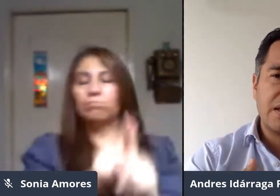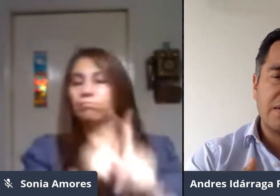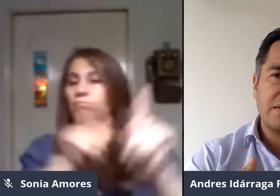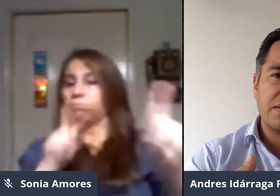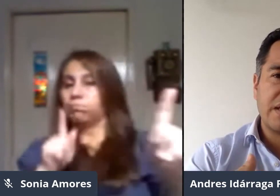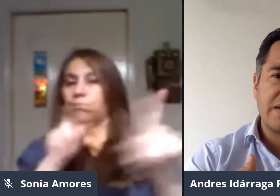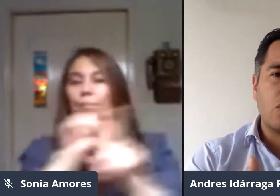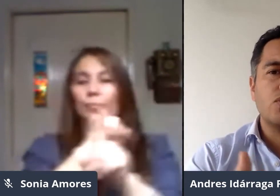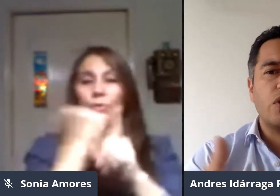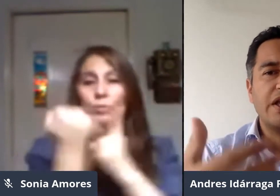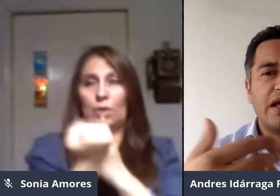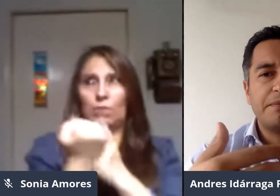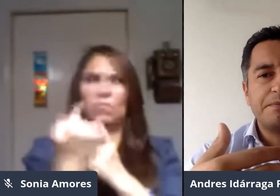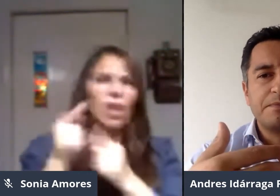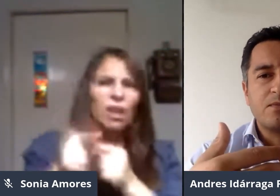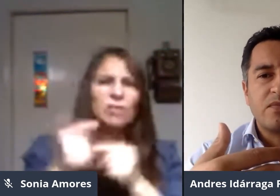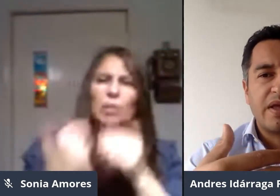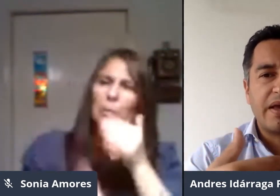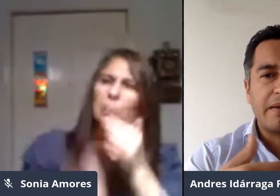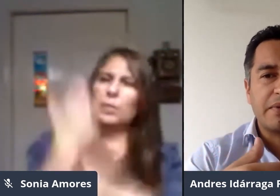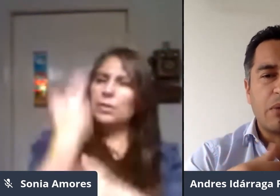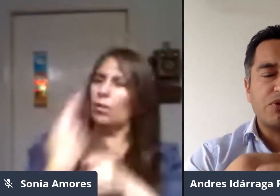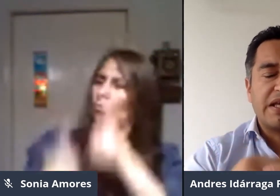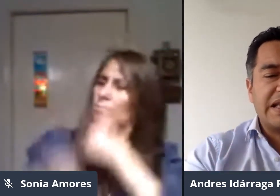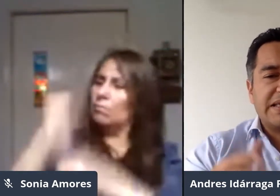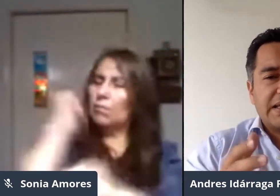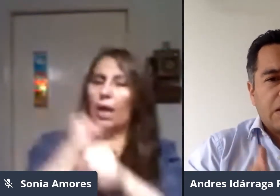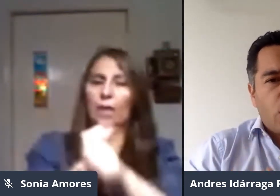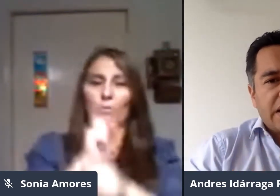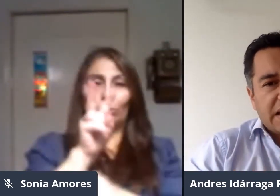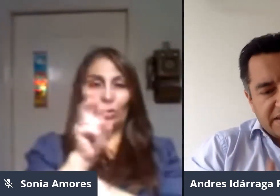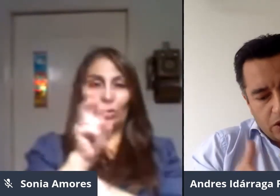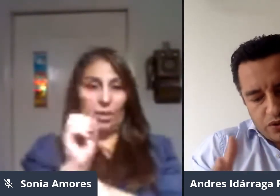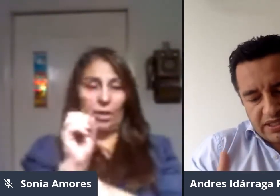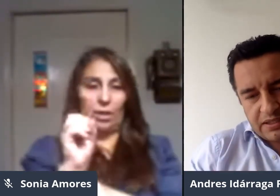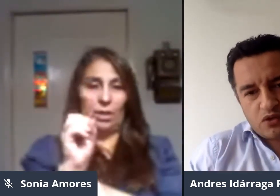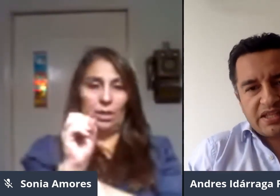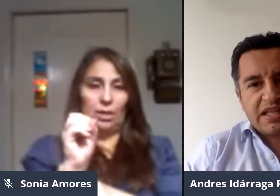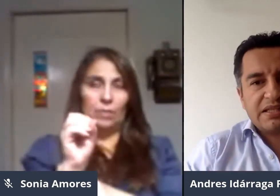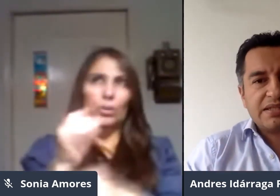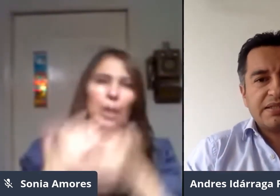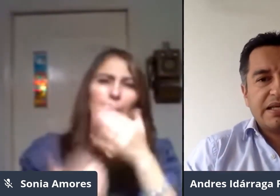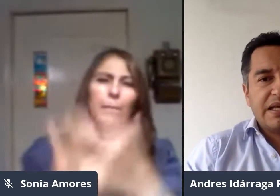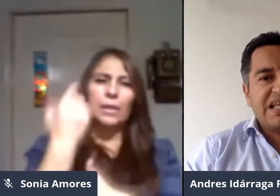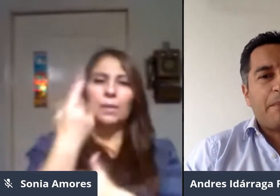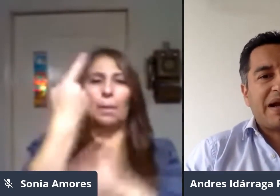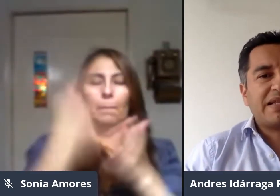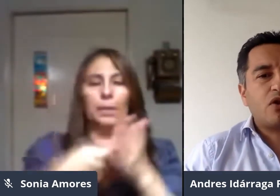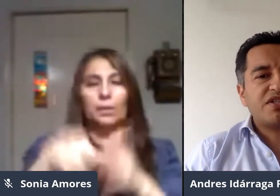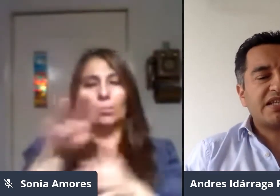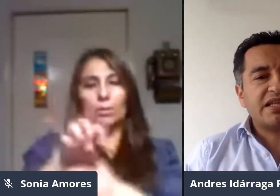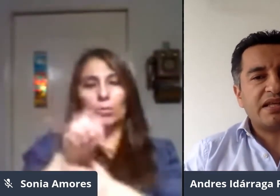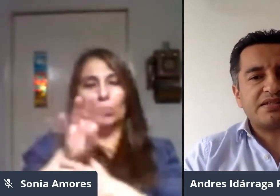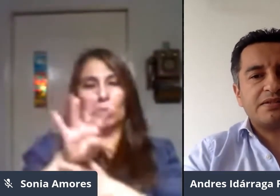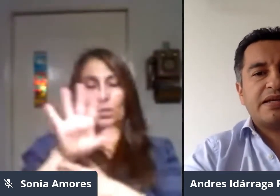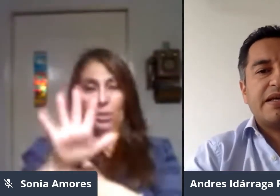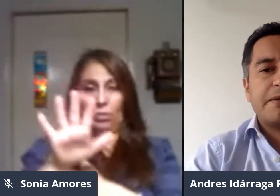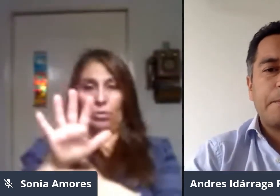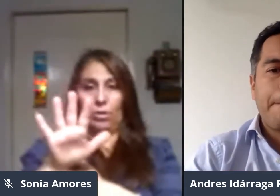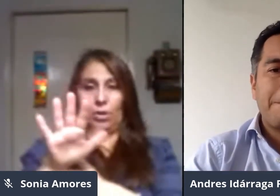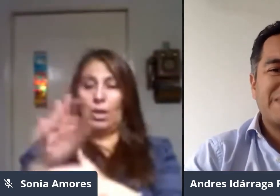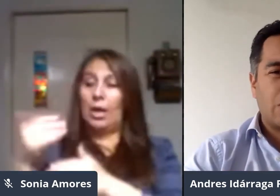en los 70s, que se consolida, digamos, inicia desde el 45, llega hasta los 70s, y a partir de los